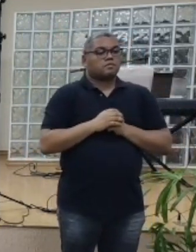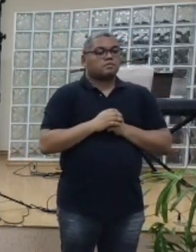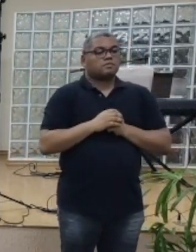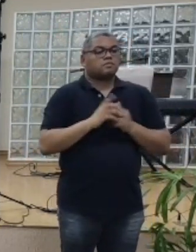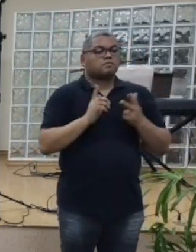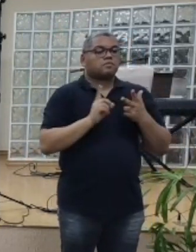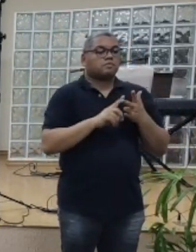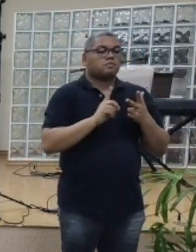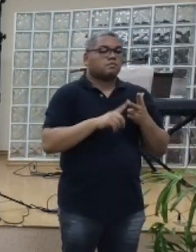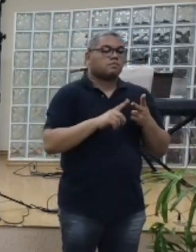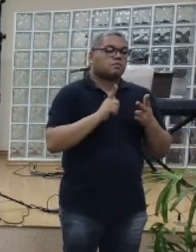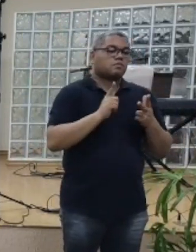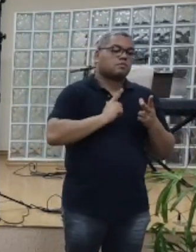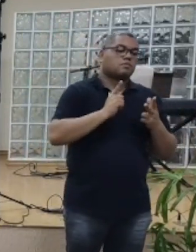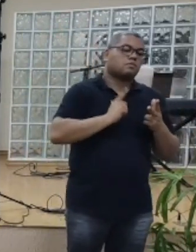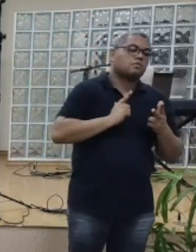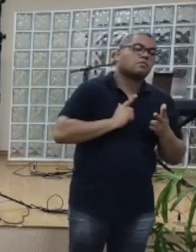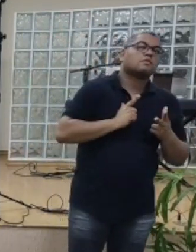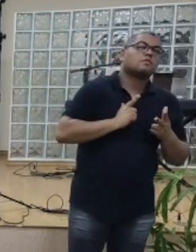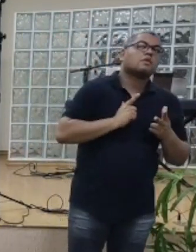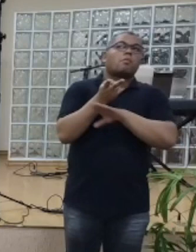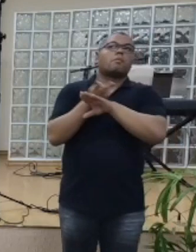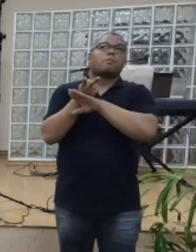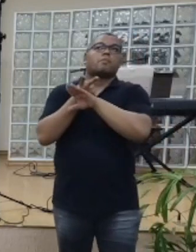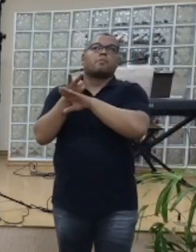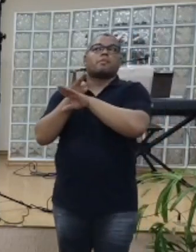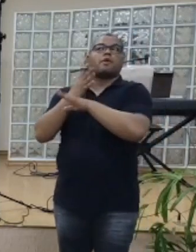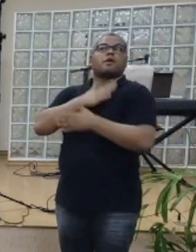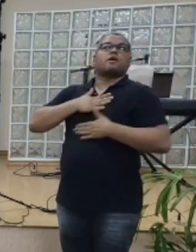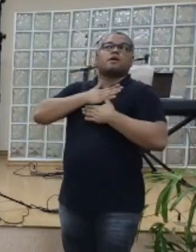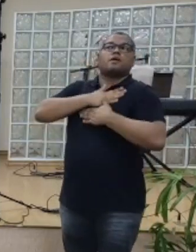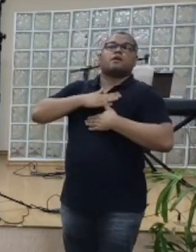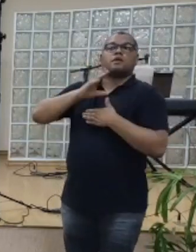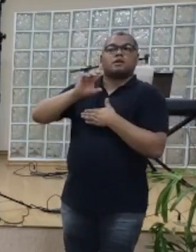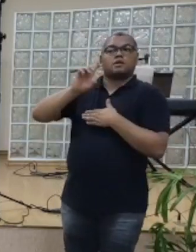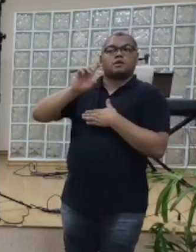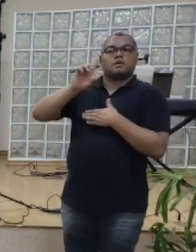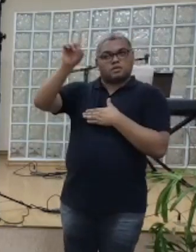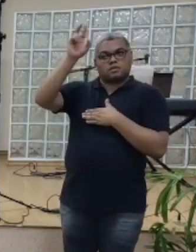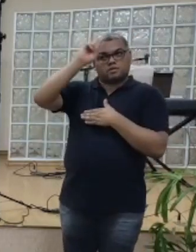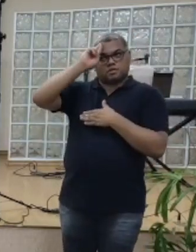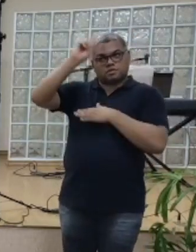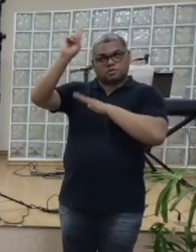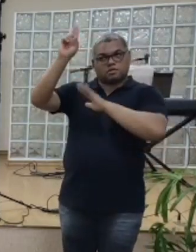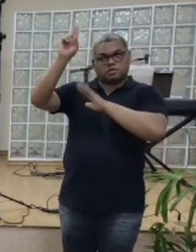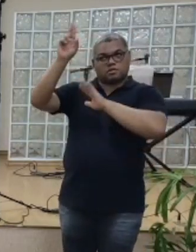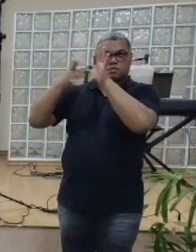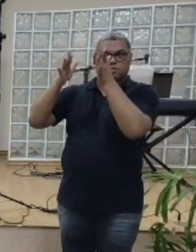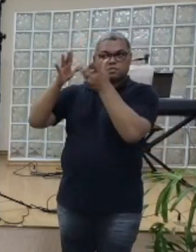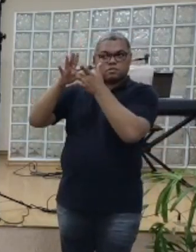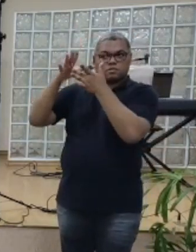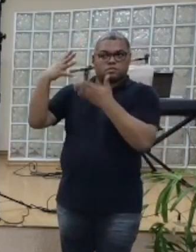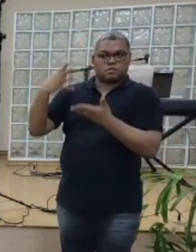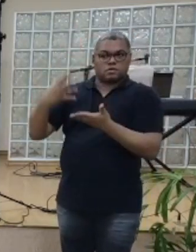Temos procurado agradar a Deus e ao nosso Salvador Jesus com as